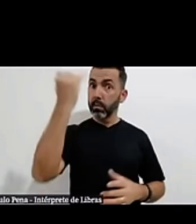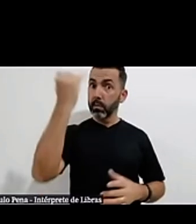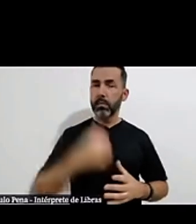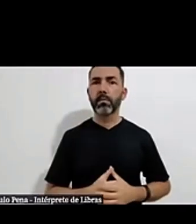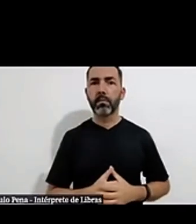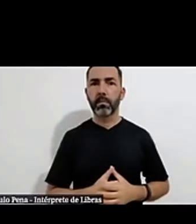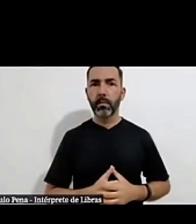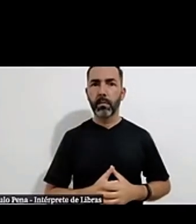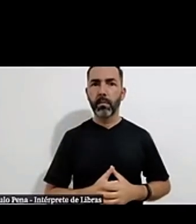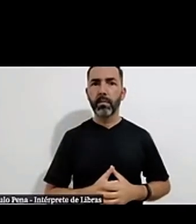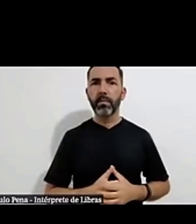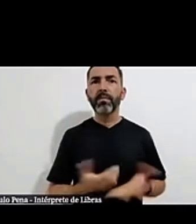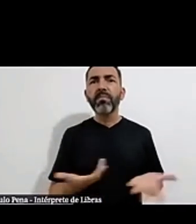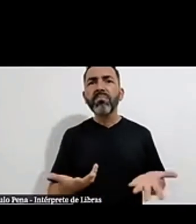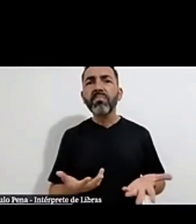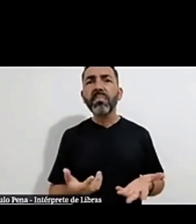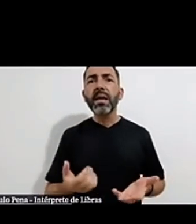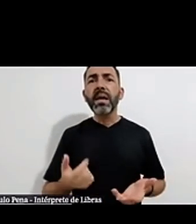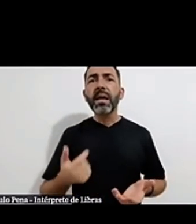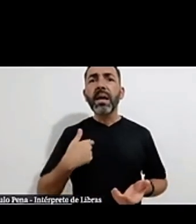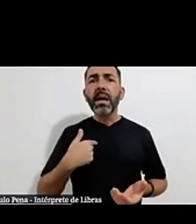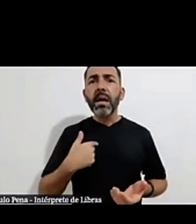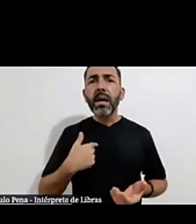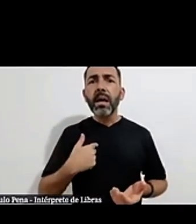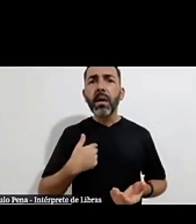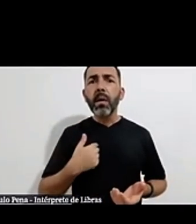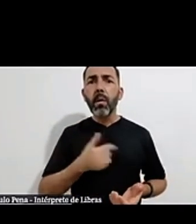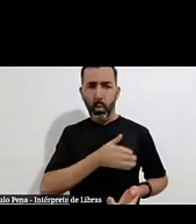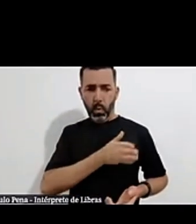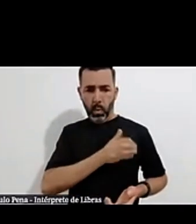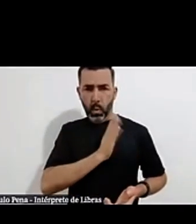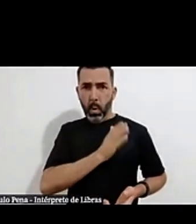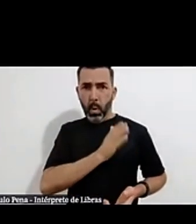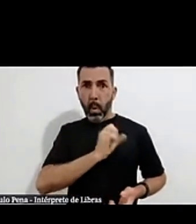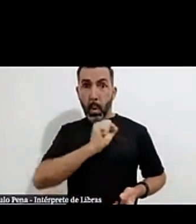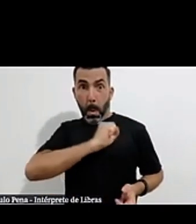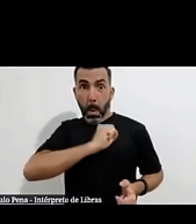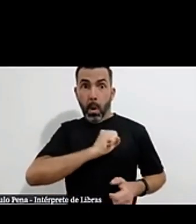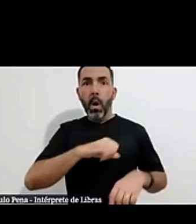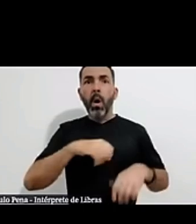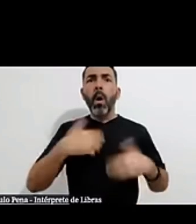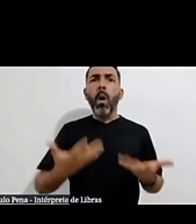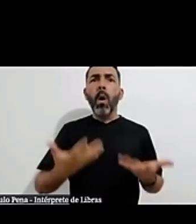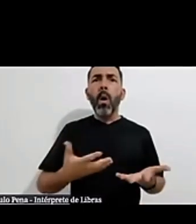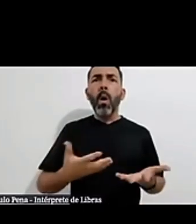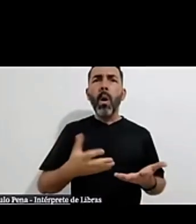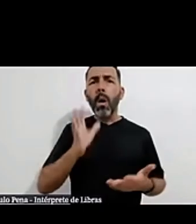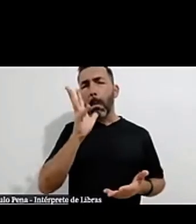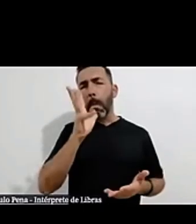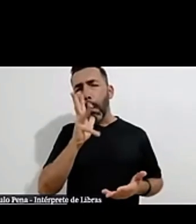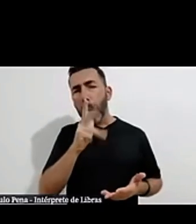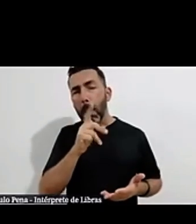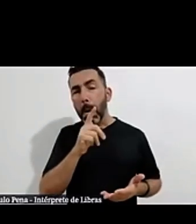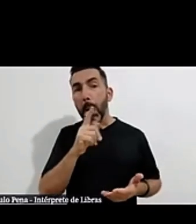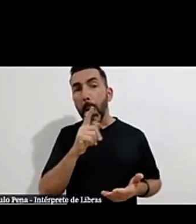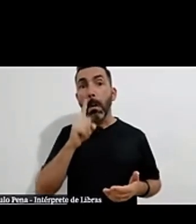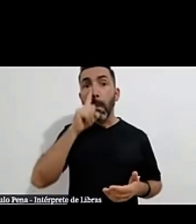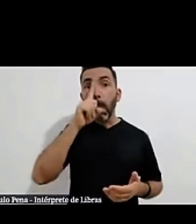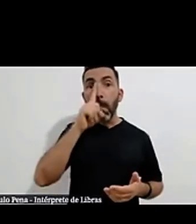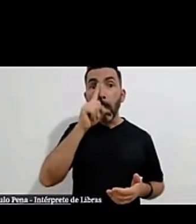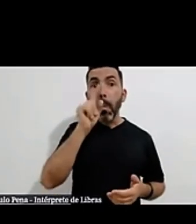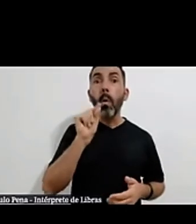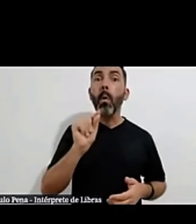os efeitos no organismo para quem tem arritmia? Né? Primeiro são os sintomas,